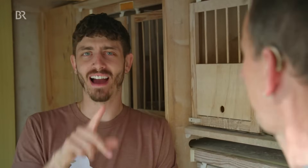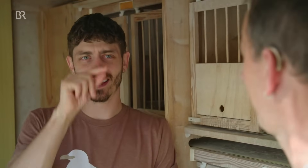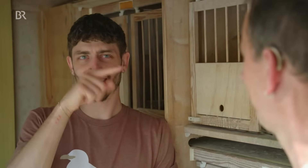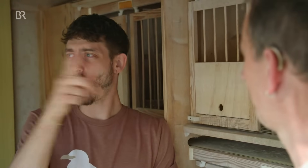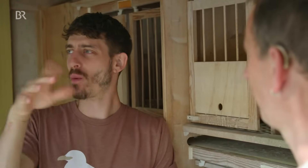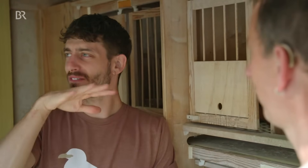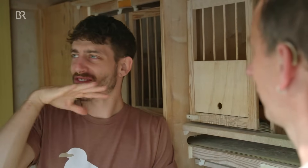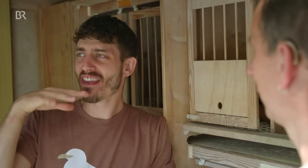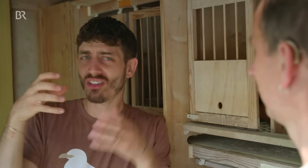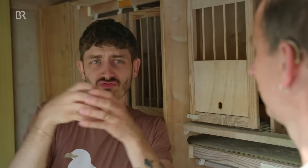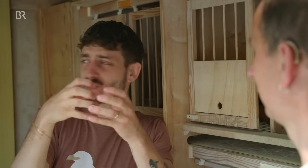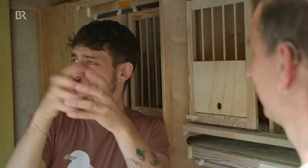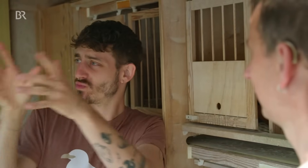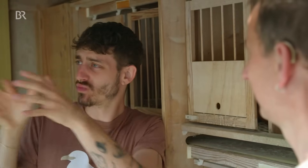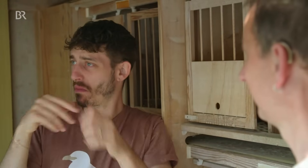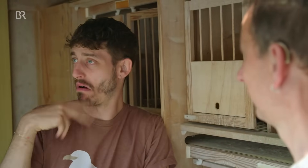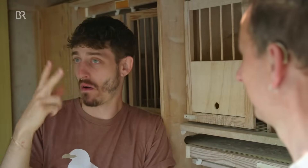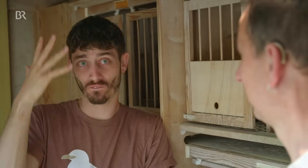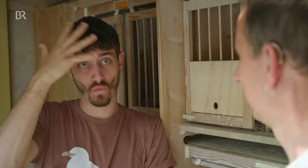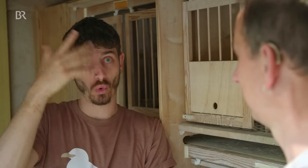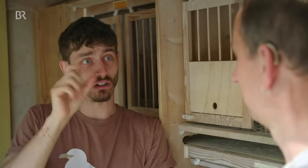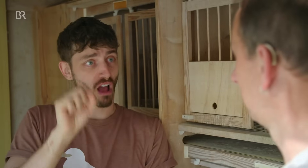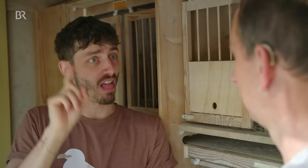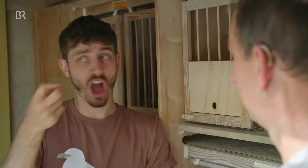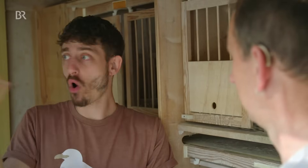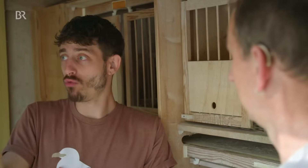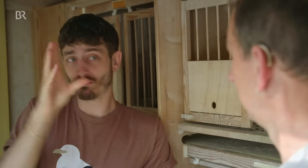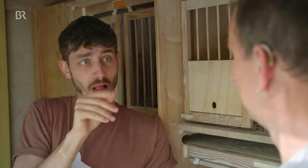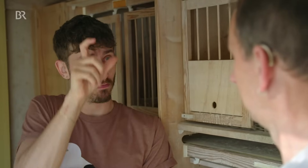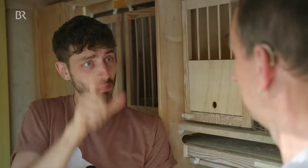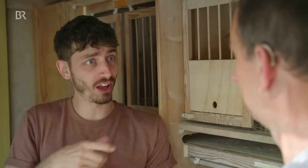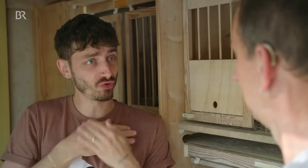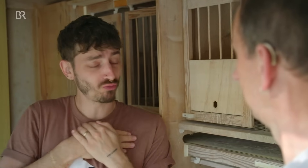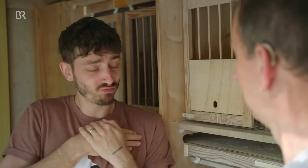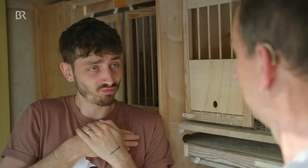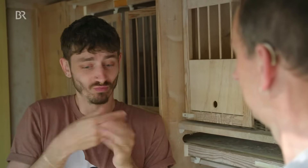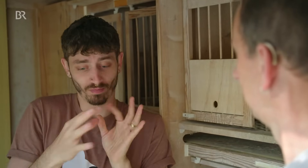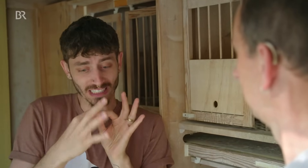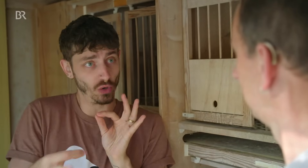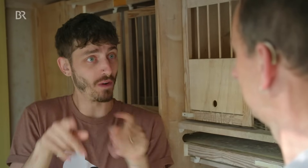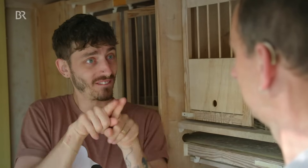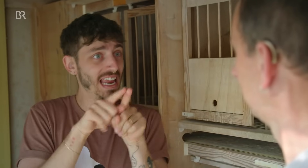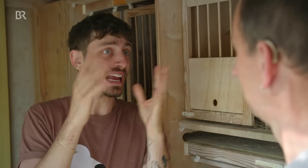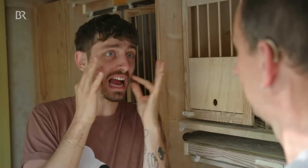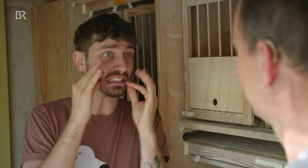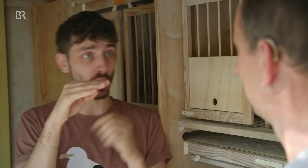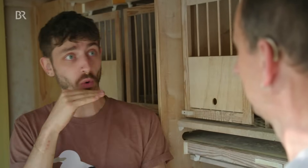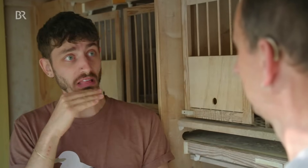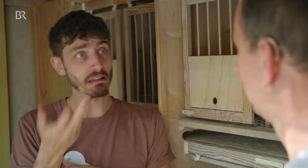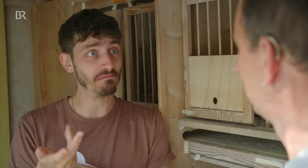Die Tauben sind immer ganz eng beieinander. Ist es auch möglich, dass die eine enge Mensch-Tier-Bindung entwickeln, wie Katzen oder Hunde?